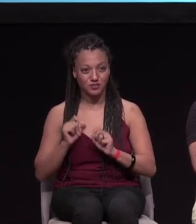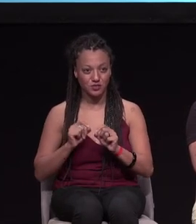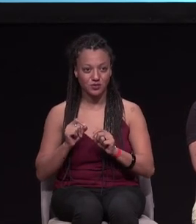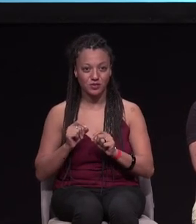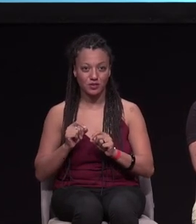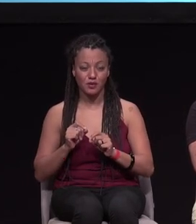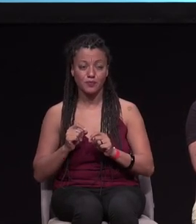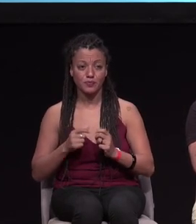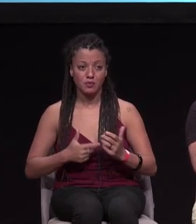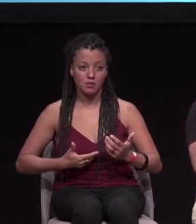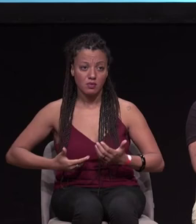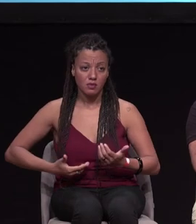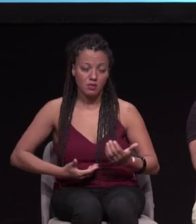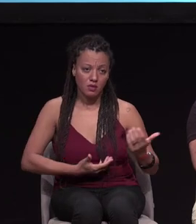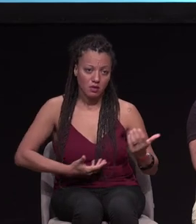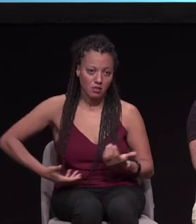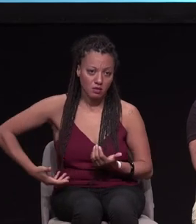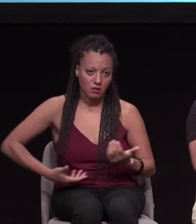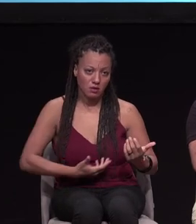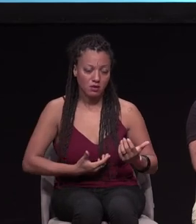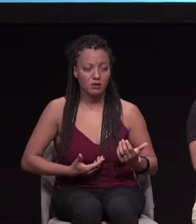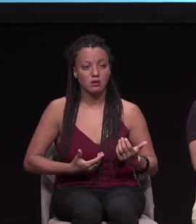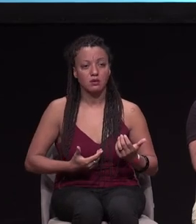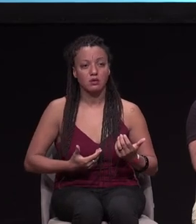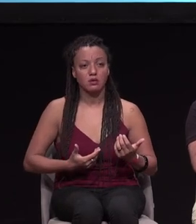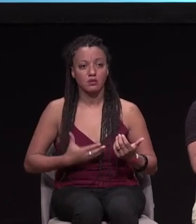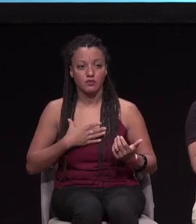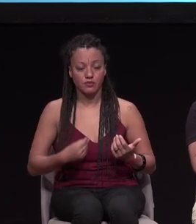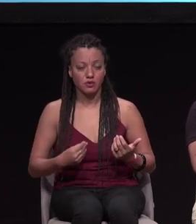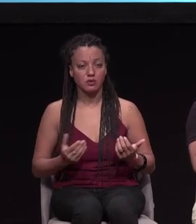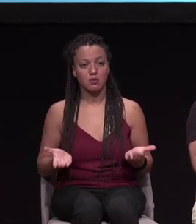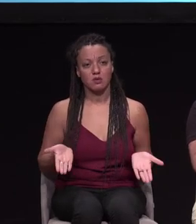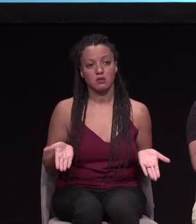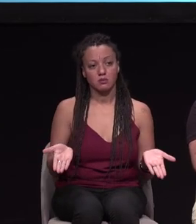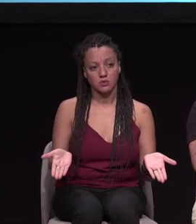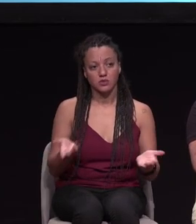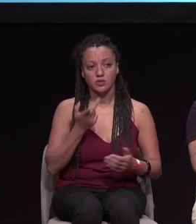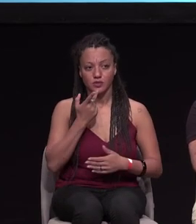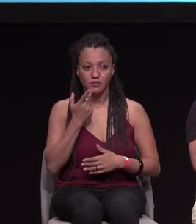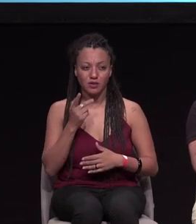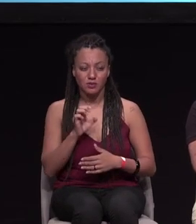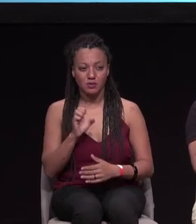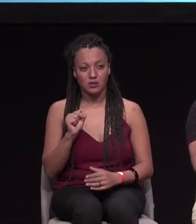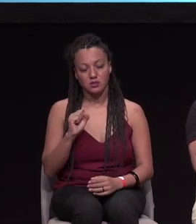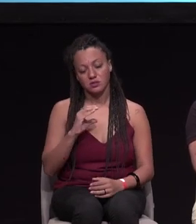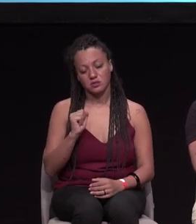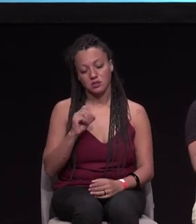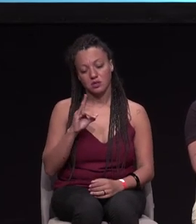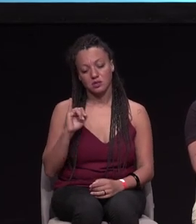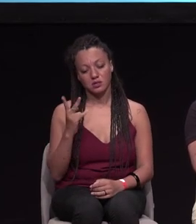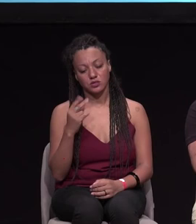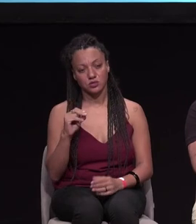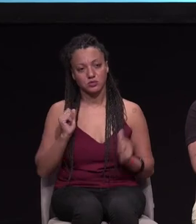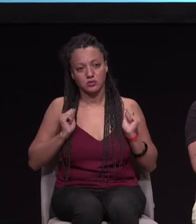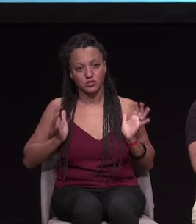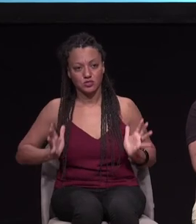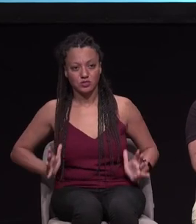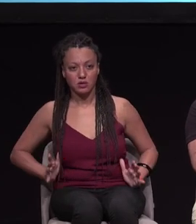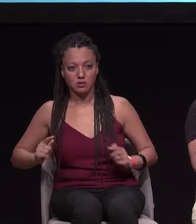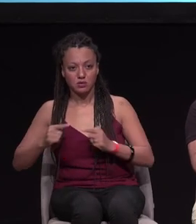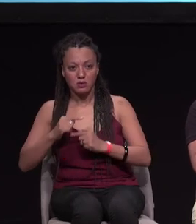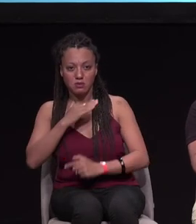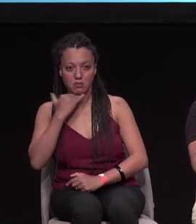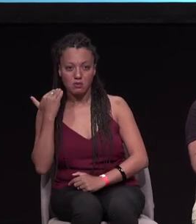henan e os filhos de manhã já o que o povo de santo fala dos escadinhas neocycle gené orixás são ligados à morte